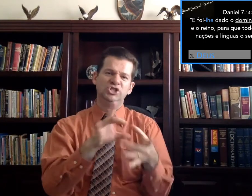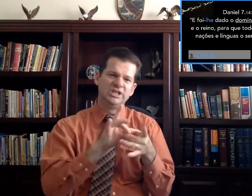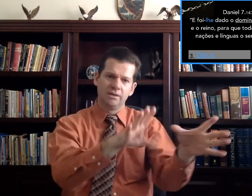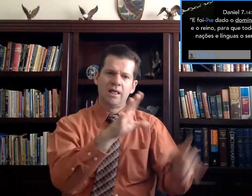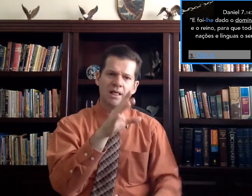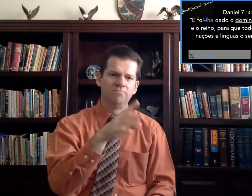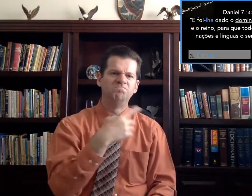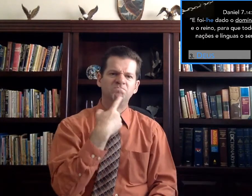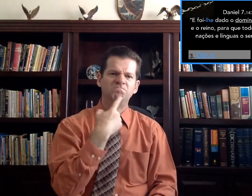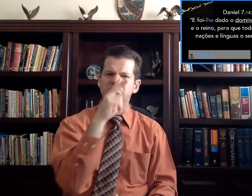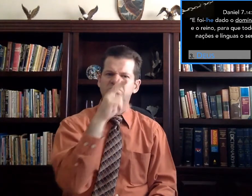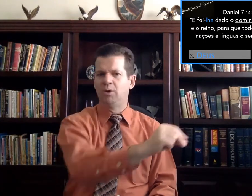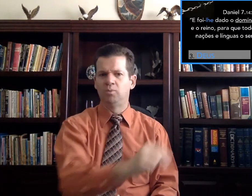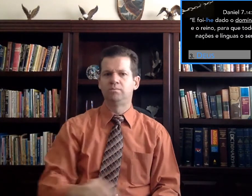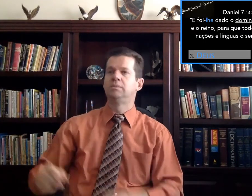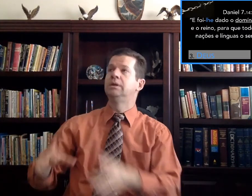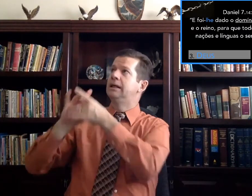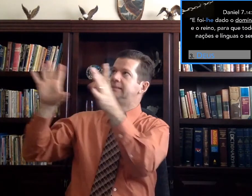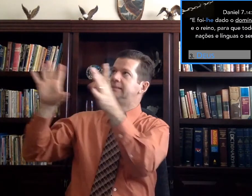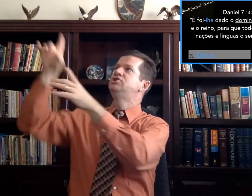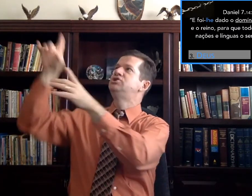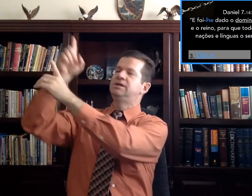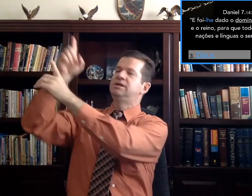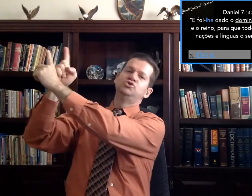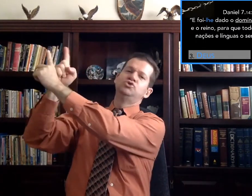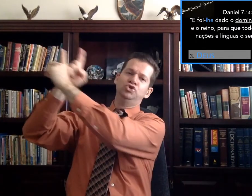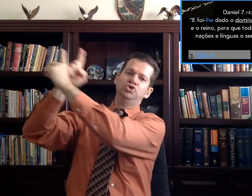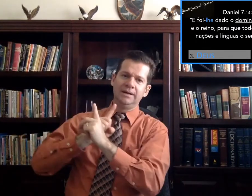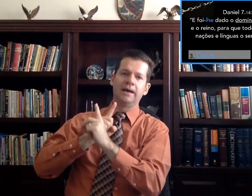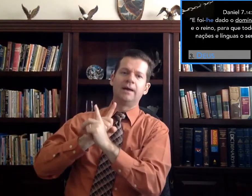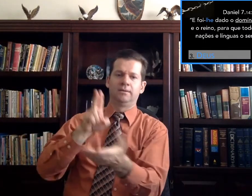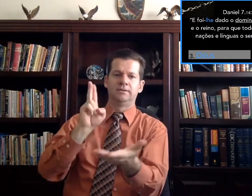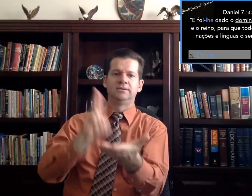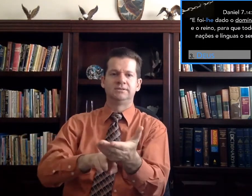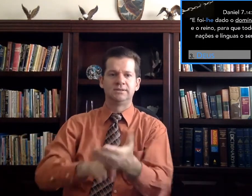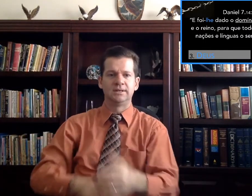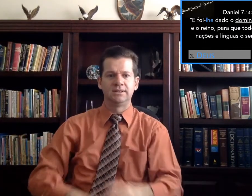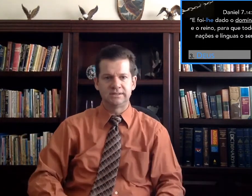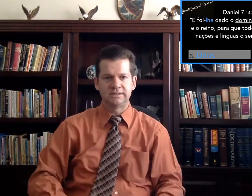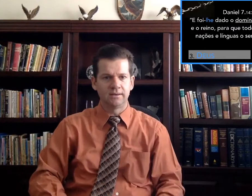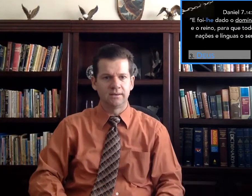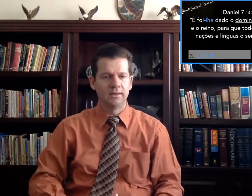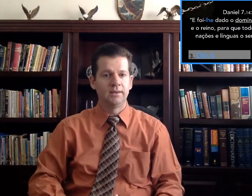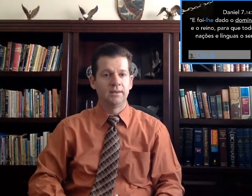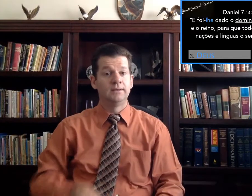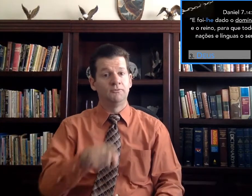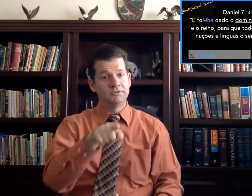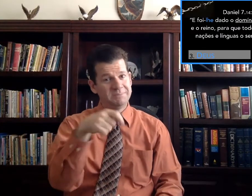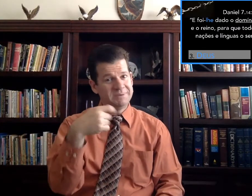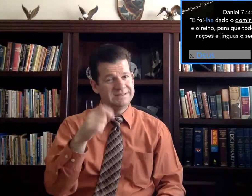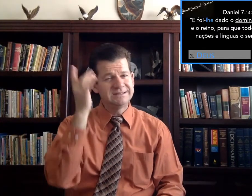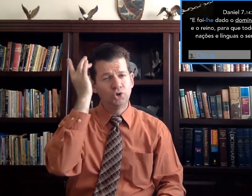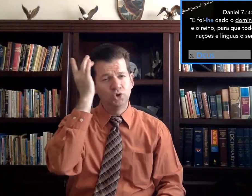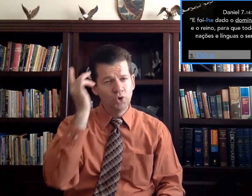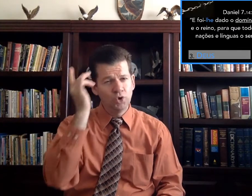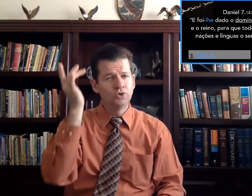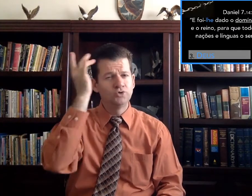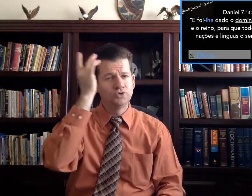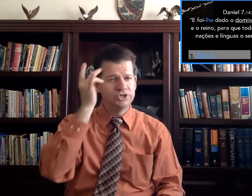dizer não. Deixe Deus dominar. Sim. Então você precisa todos os